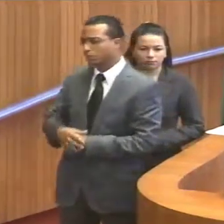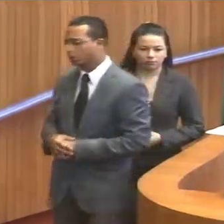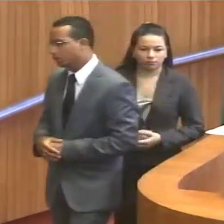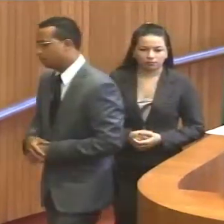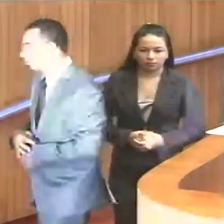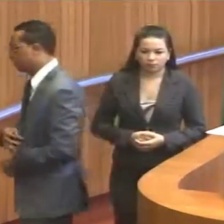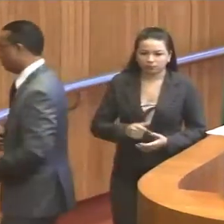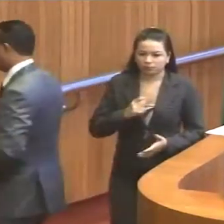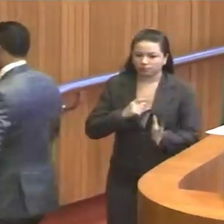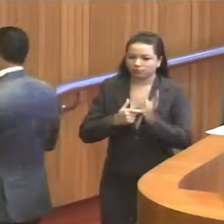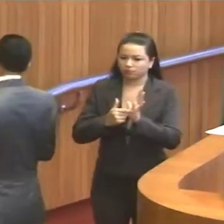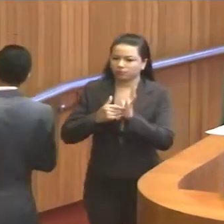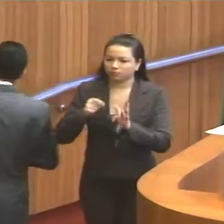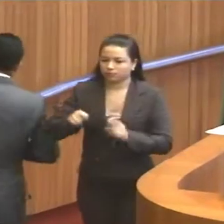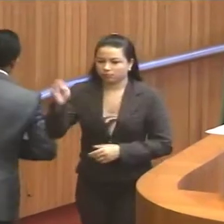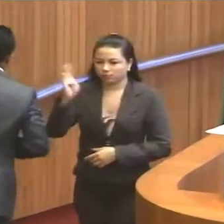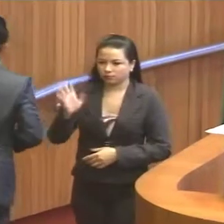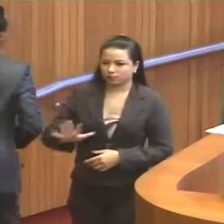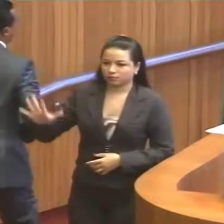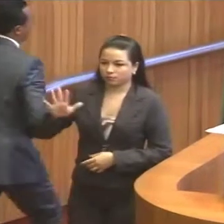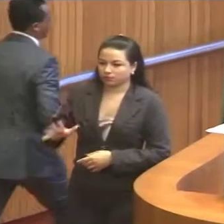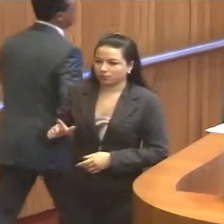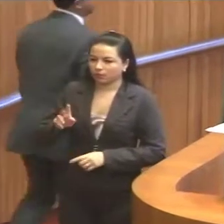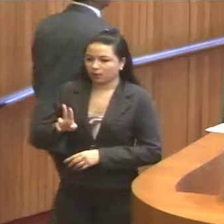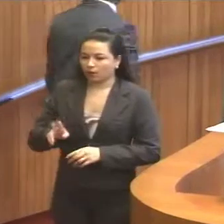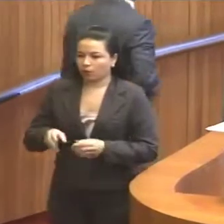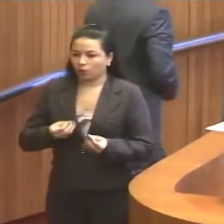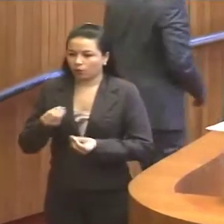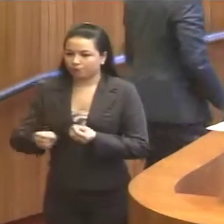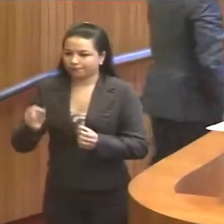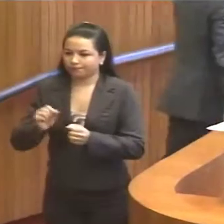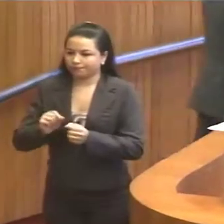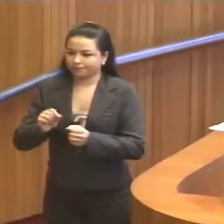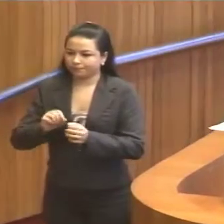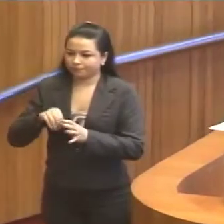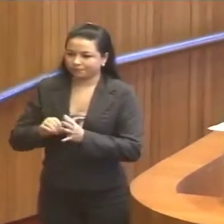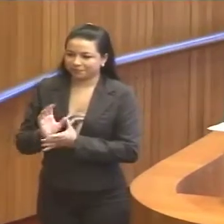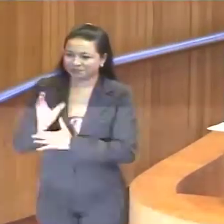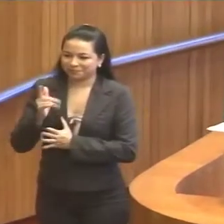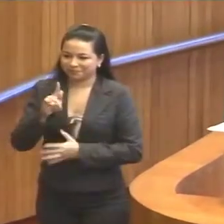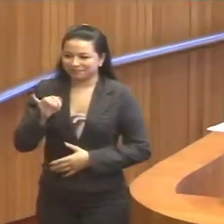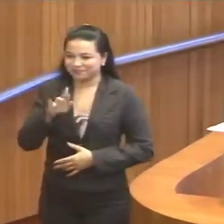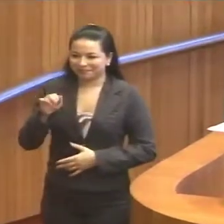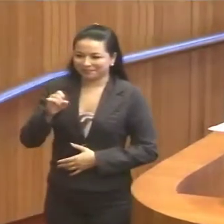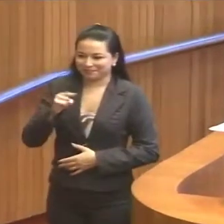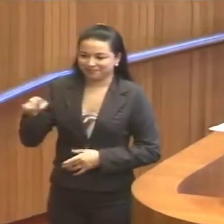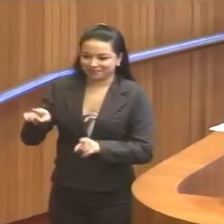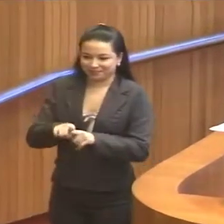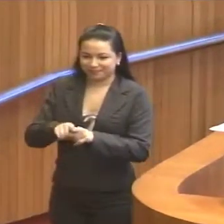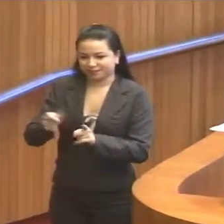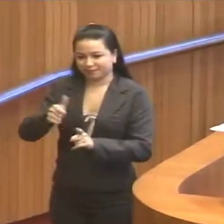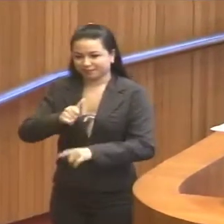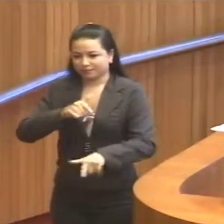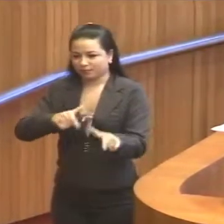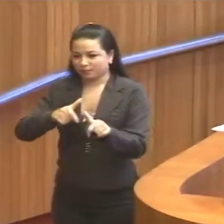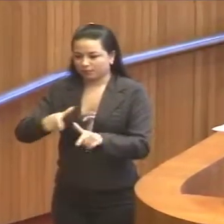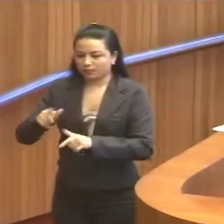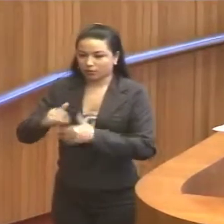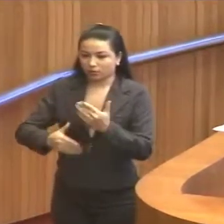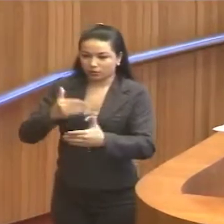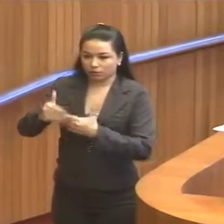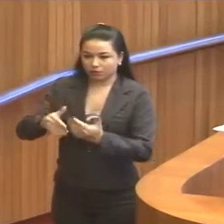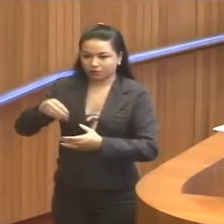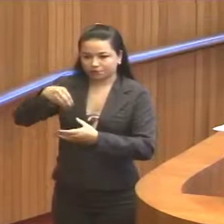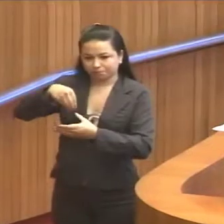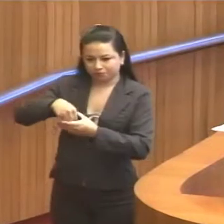no cenário brasileiro de produção de grãos, e se deve muito aos primeiros trabalhos, primeiro desenvolvimento das sementes